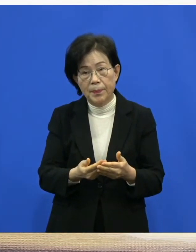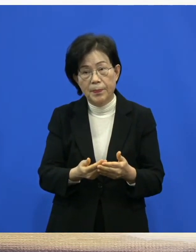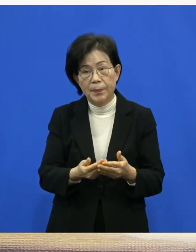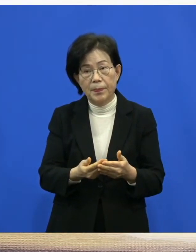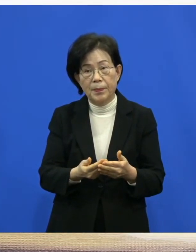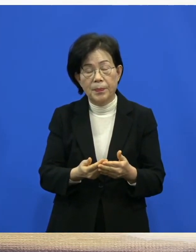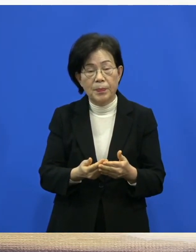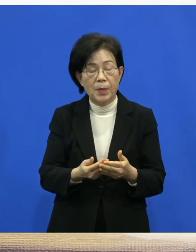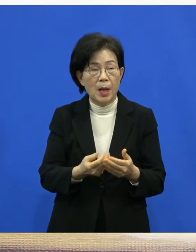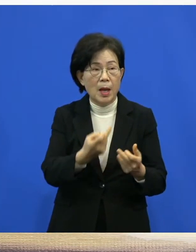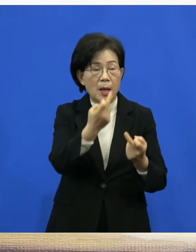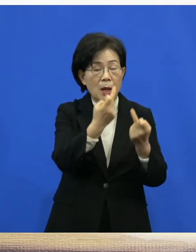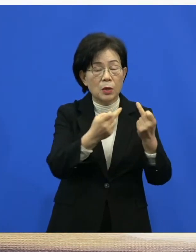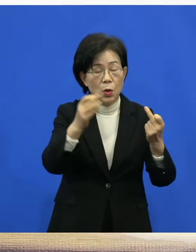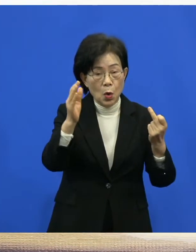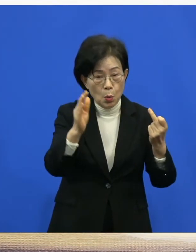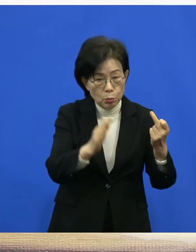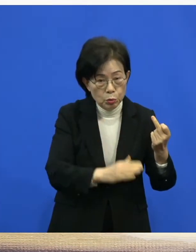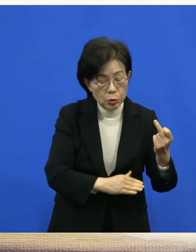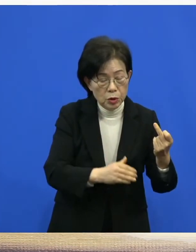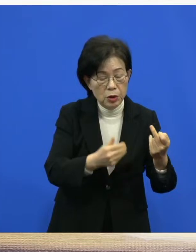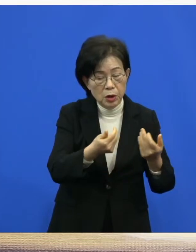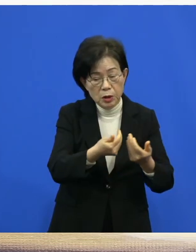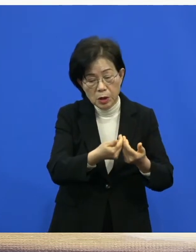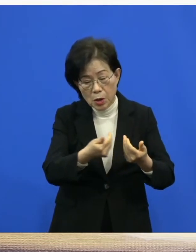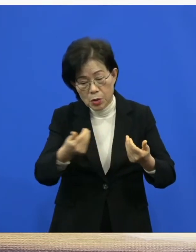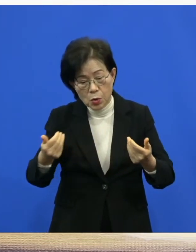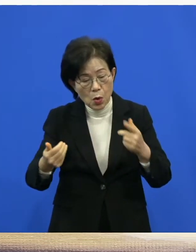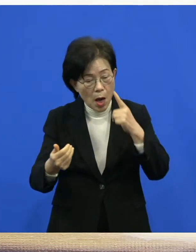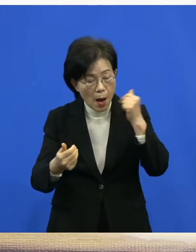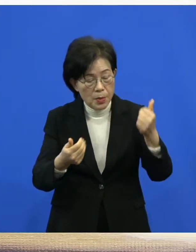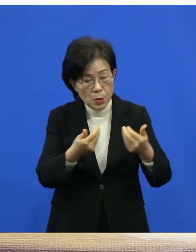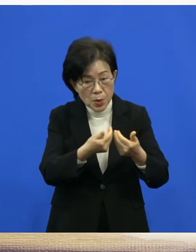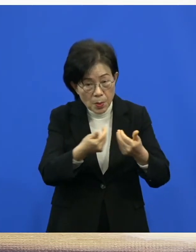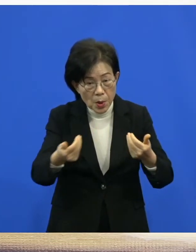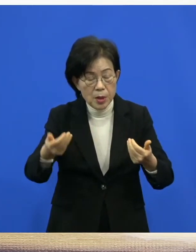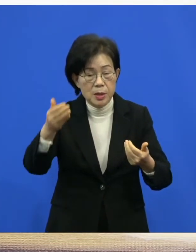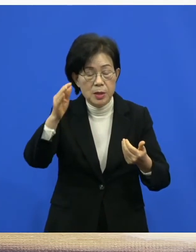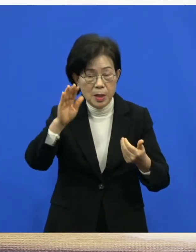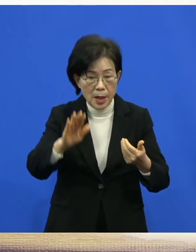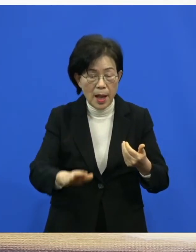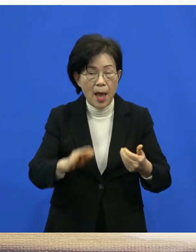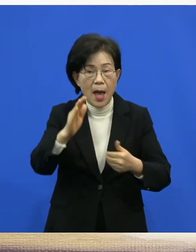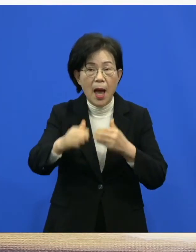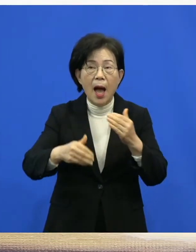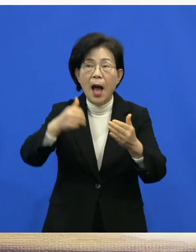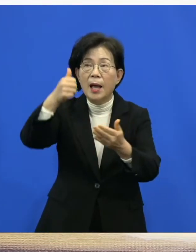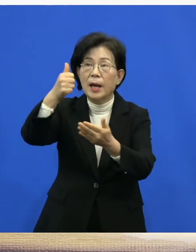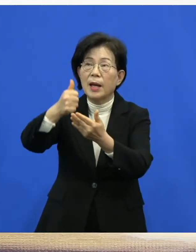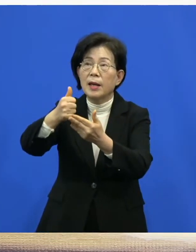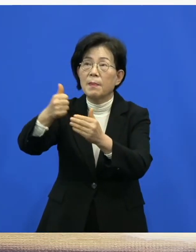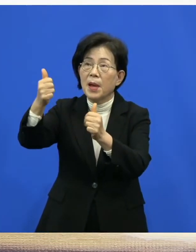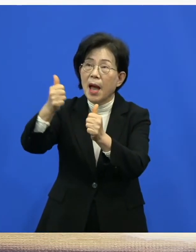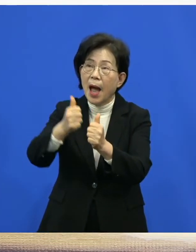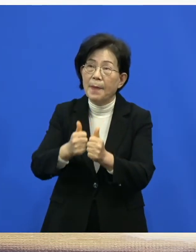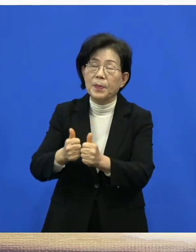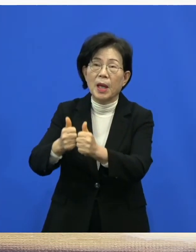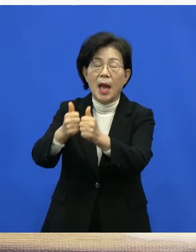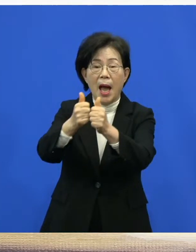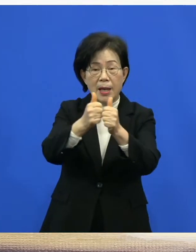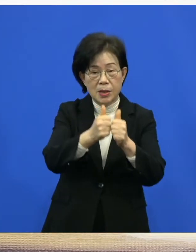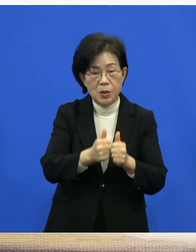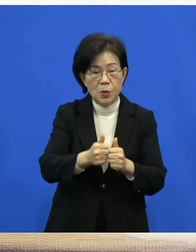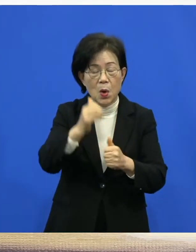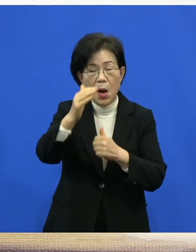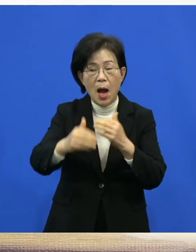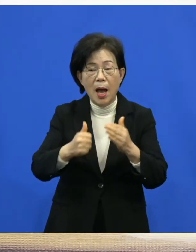그러니까 형들로부터 떨어졌고 아버지로부터 멀어졌지만 하나님이 함께 하시고